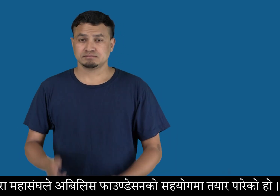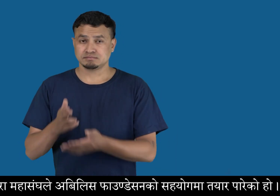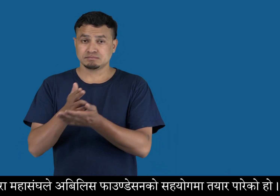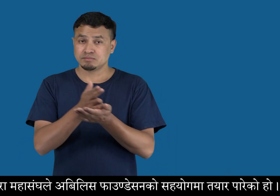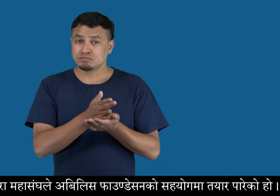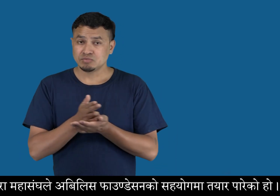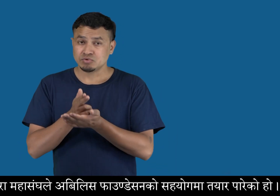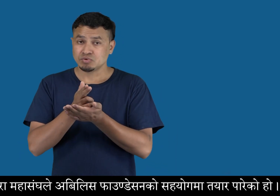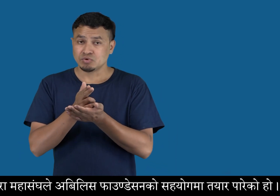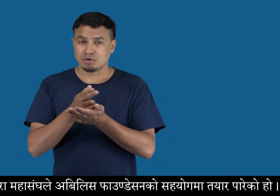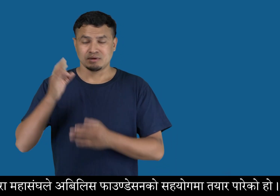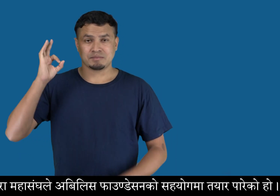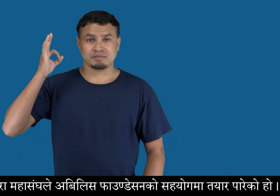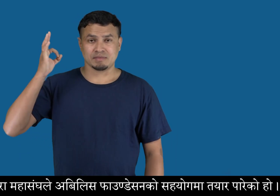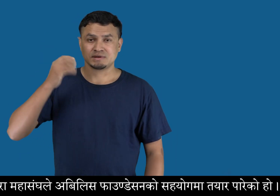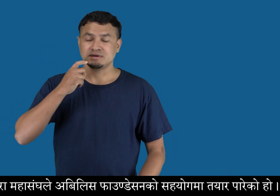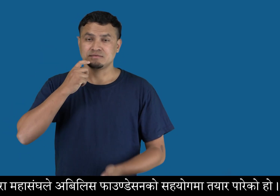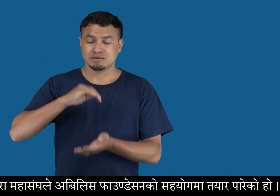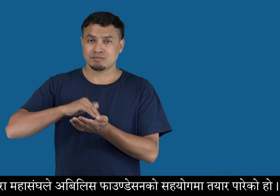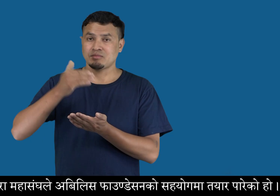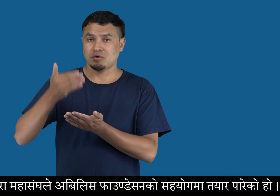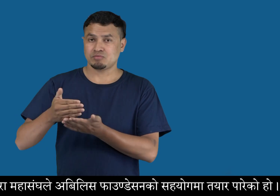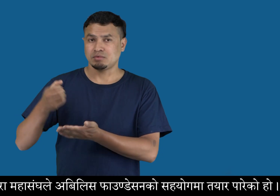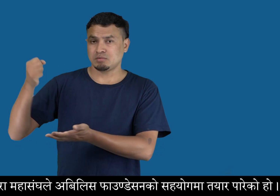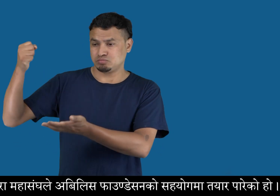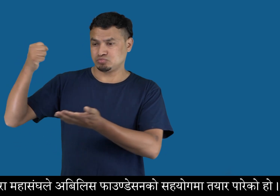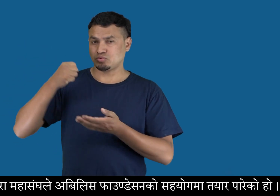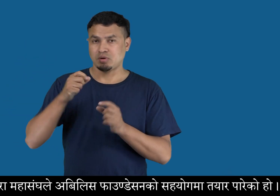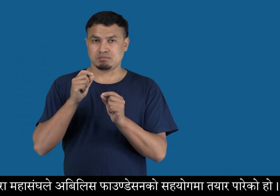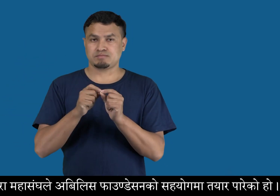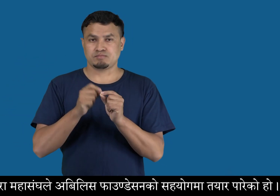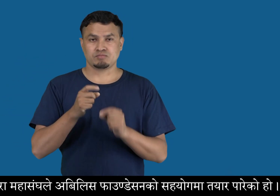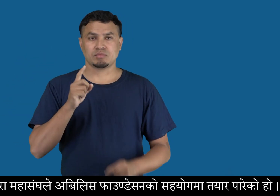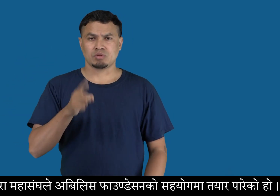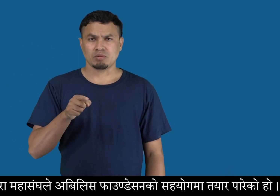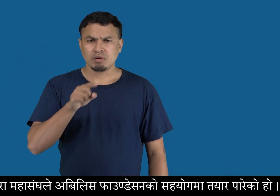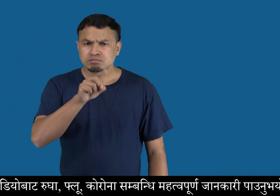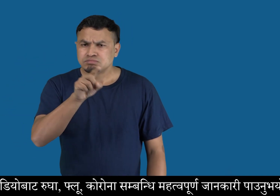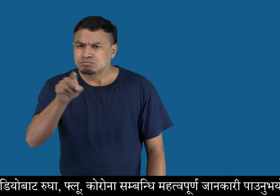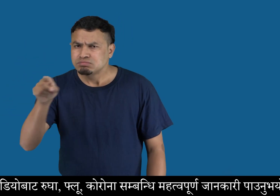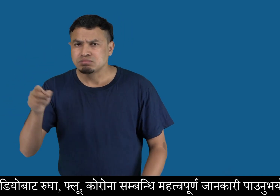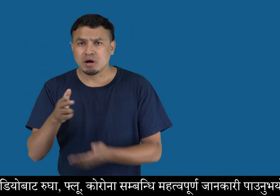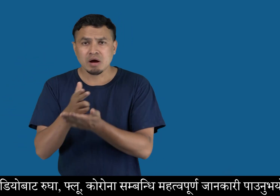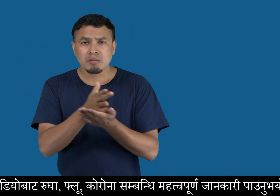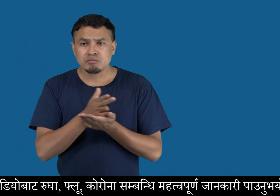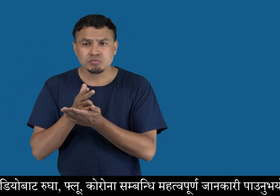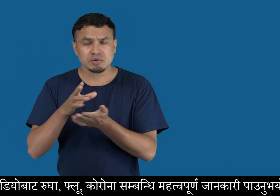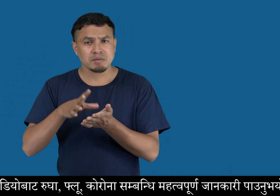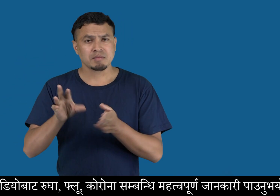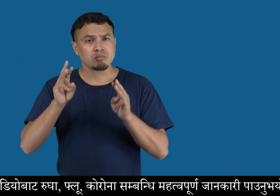यो भिडियो बहिरा महासङ्घले एभलिस फाउन्डेसनको सहयोगमा तयार पारेको हो। तपाईहरूले यस भिडियोबाट